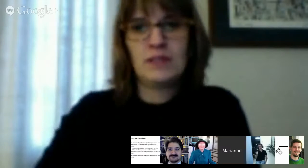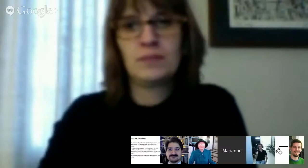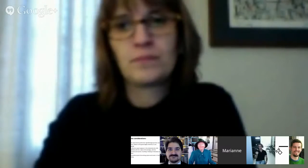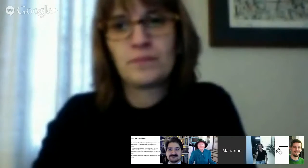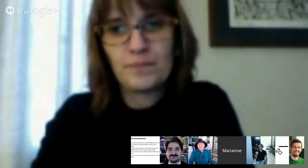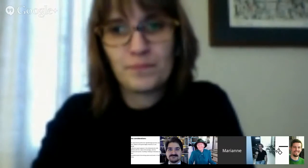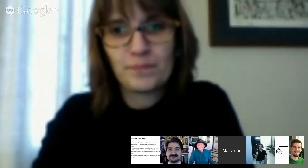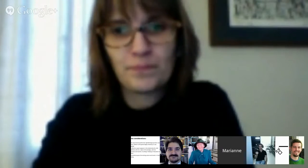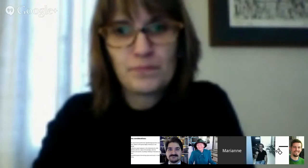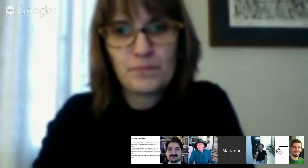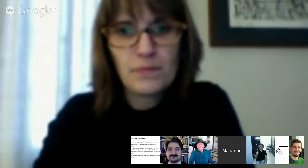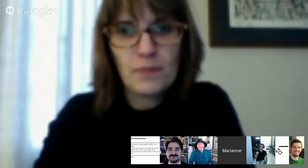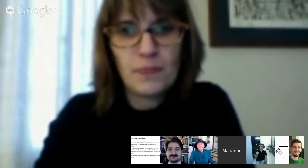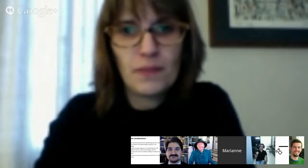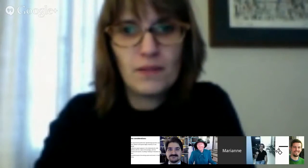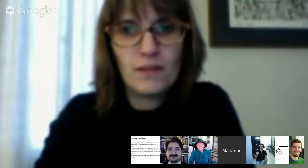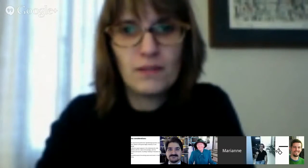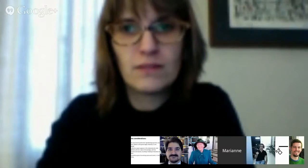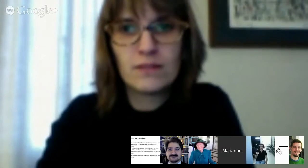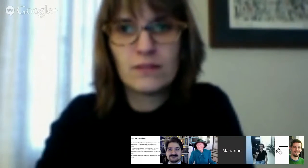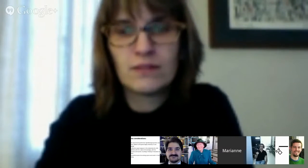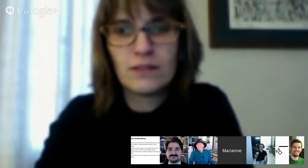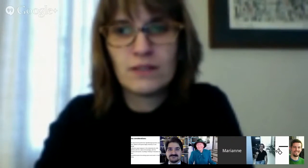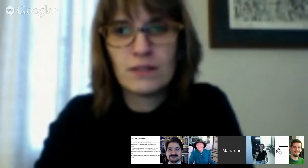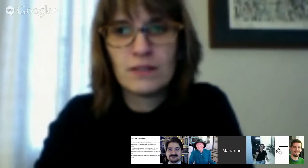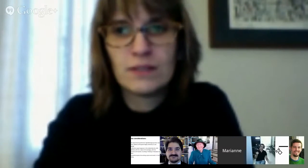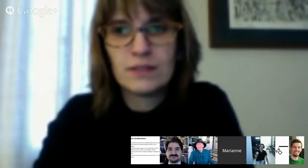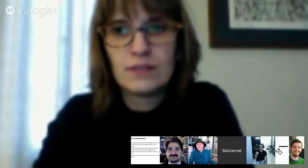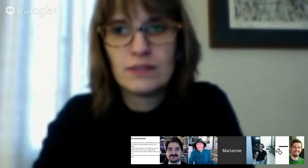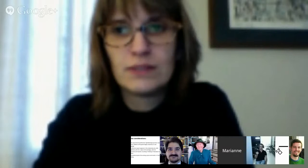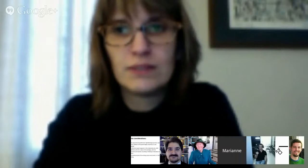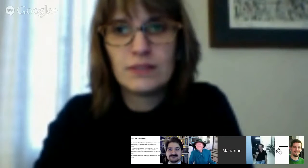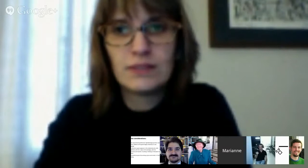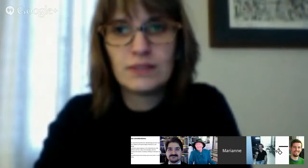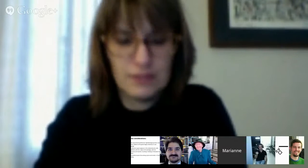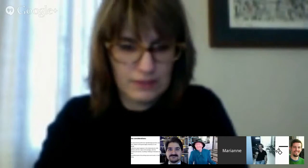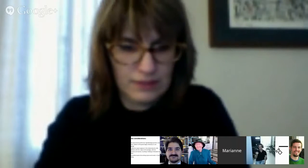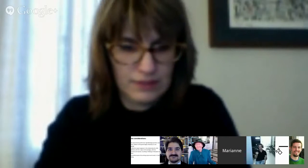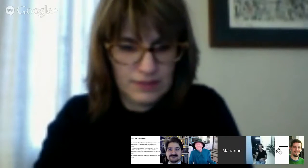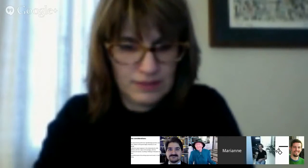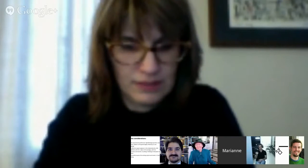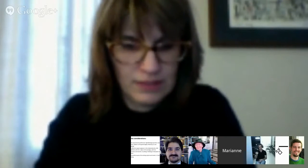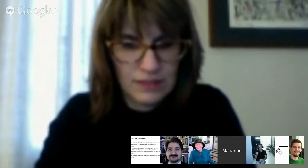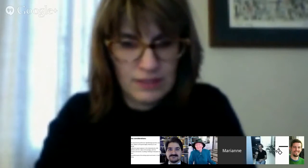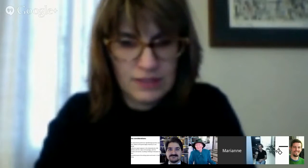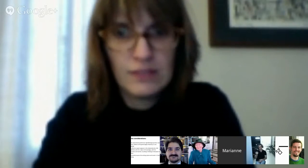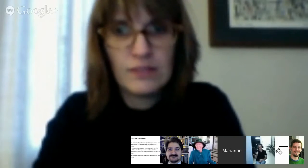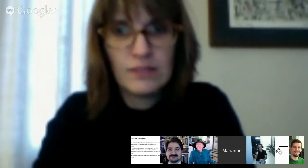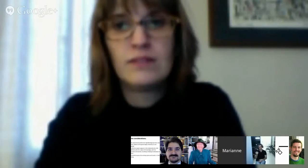necessariamente dita. Então, há necessidade de uma estratégia, uma metodologia adequada para isso.